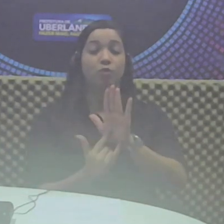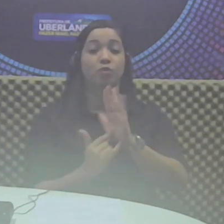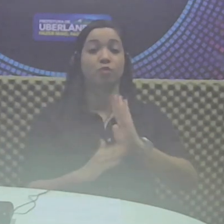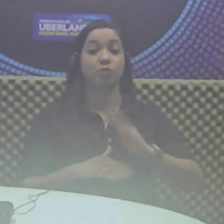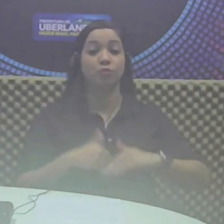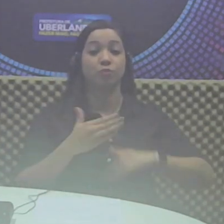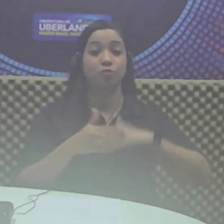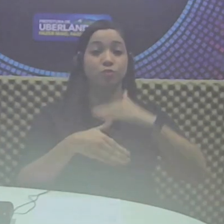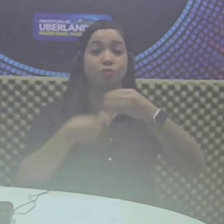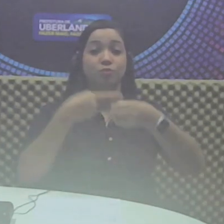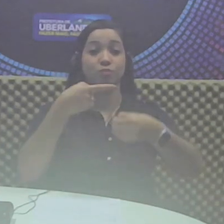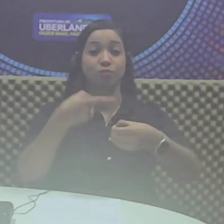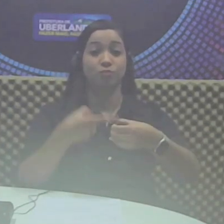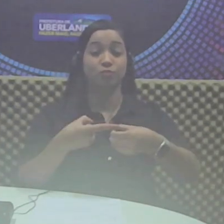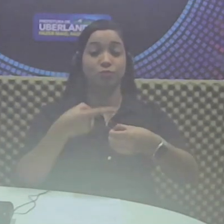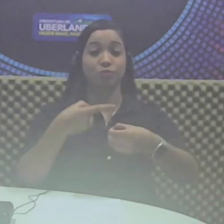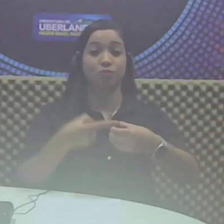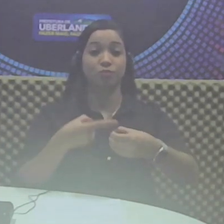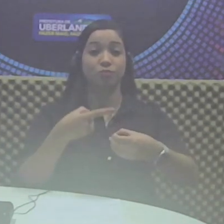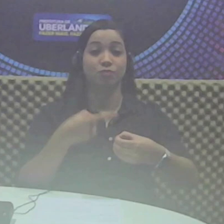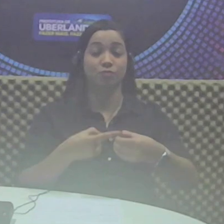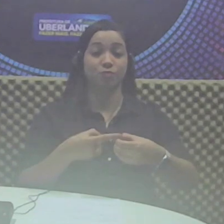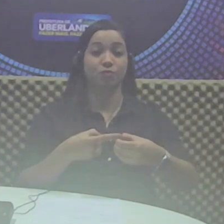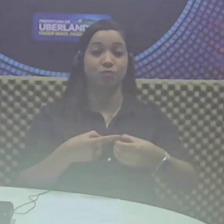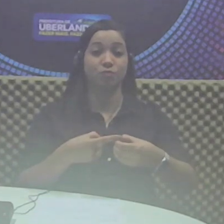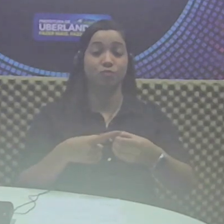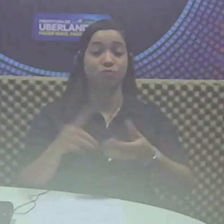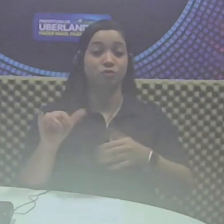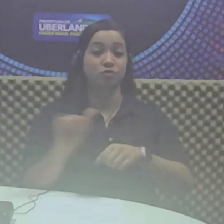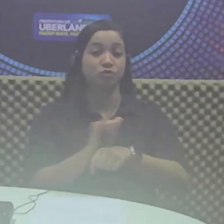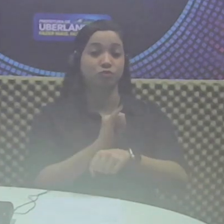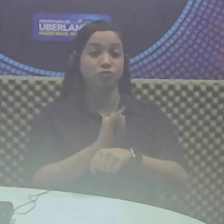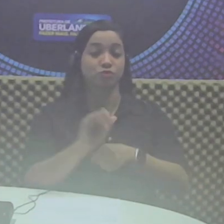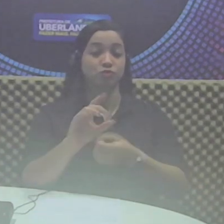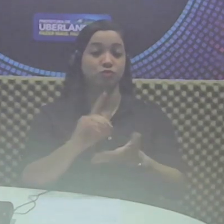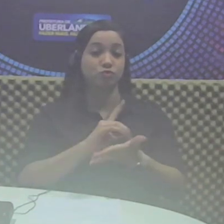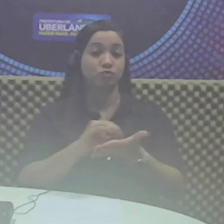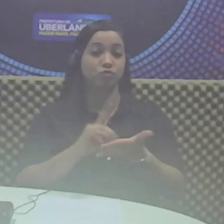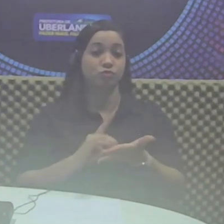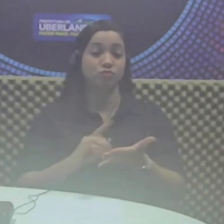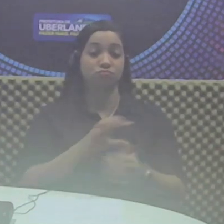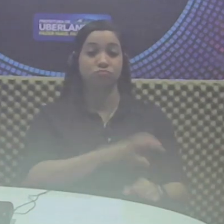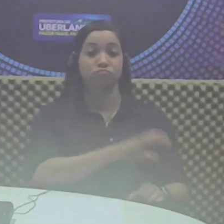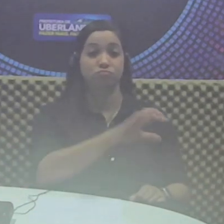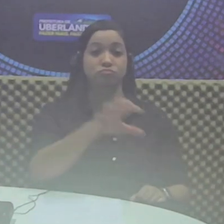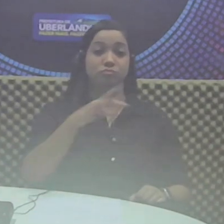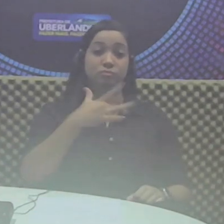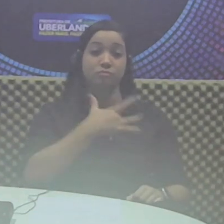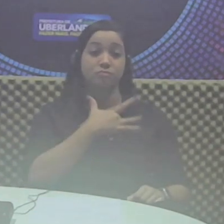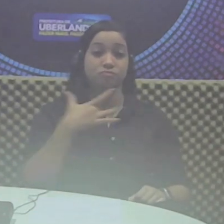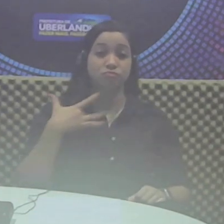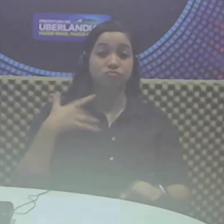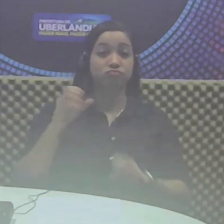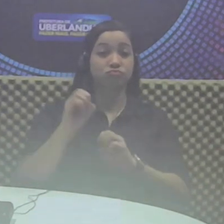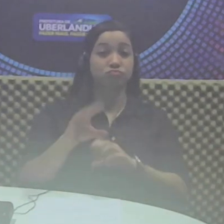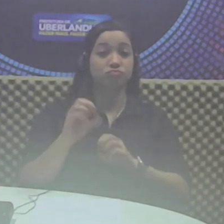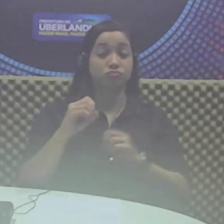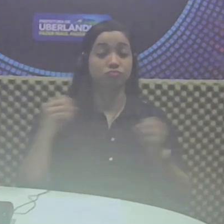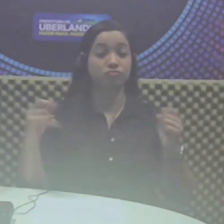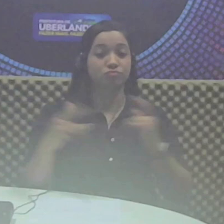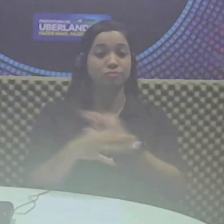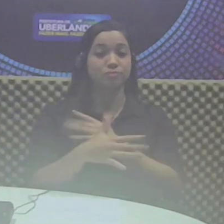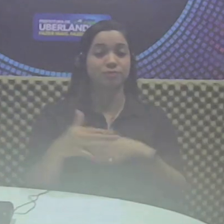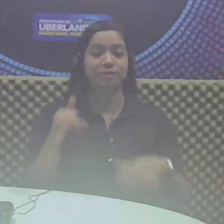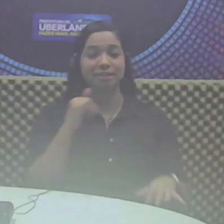cidade definindo diretrizes para todos os setores como saúde educação e trânsito por isso toda a